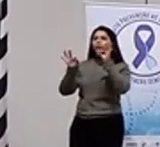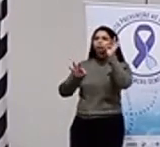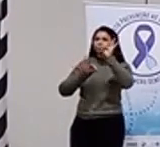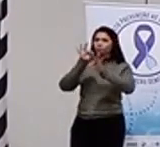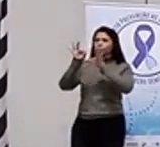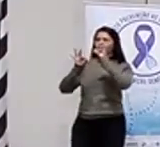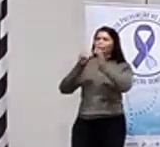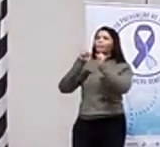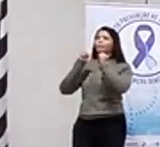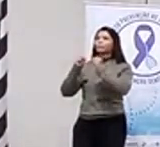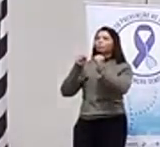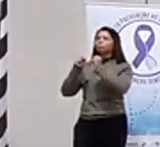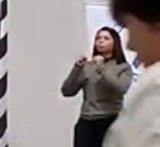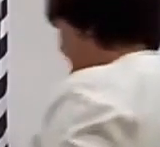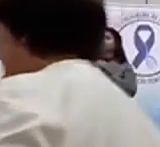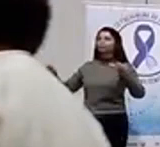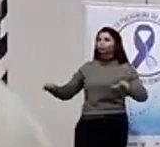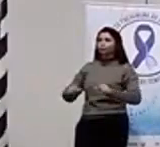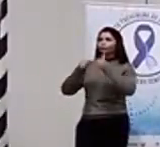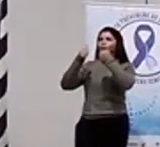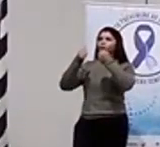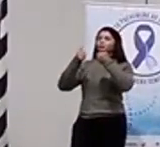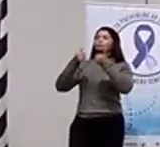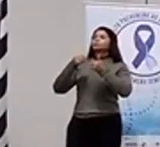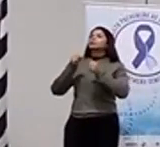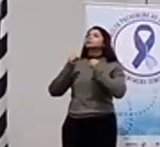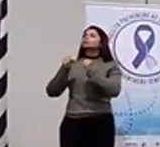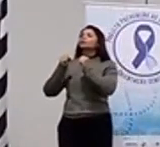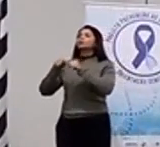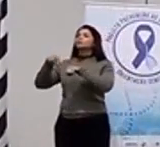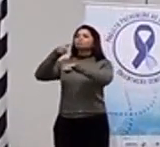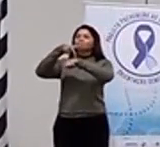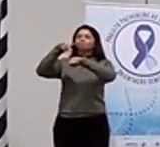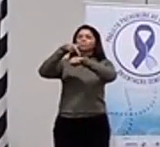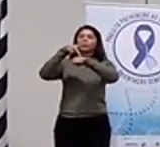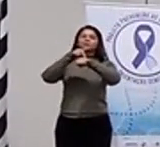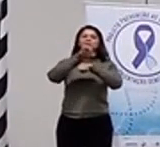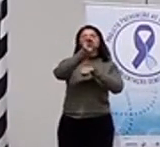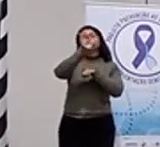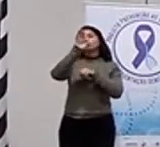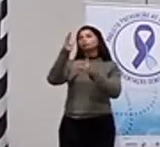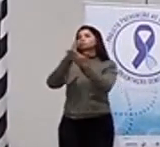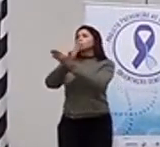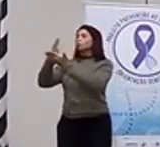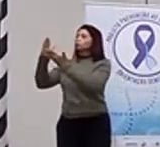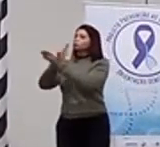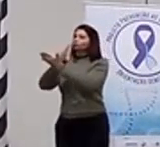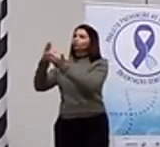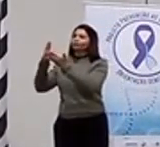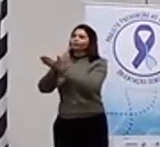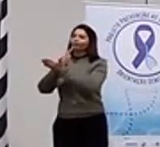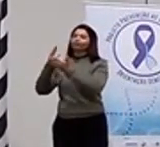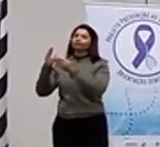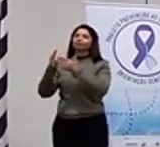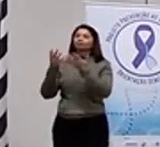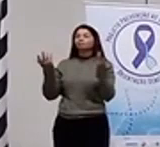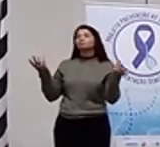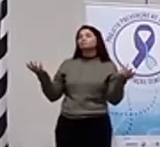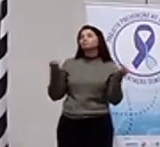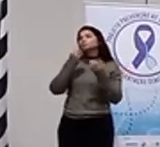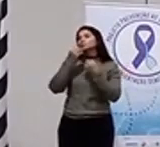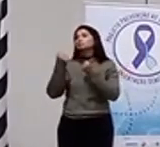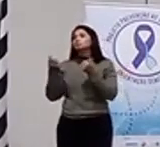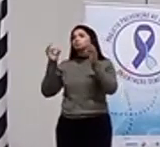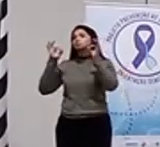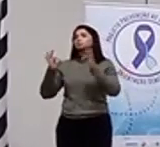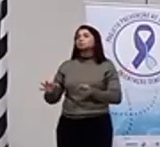vezes elas ficam restritas a alguns países que acabam incorporando aquela tecnologia ou não. Aí, se é justo ou não, a gente pode entrar em